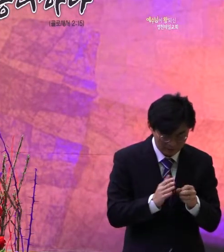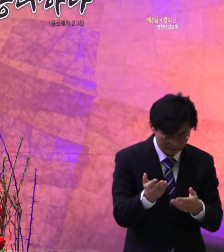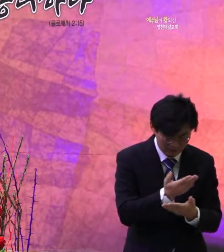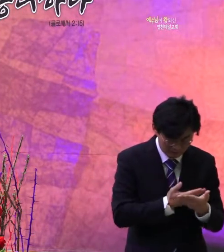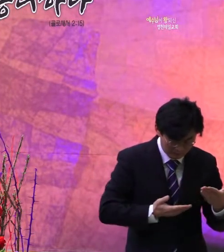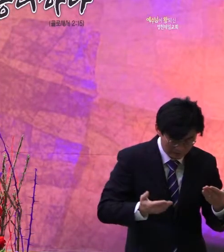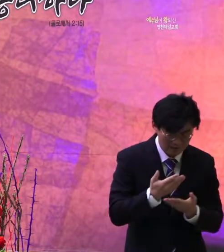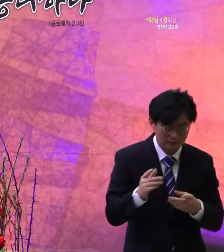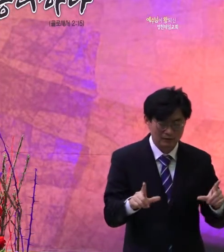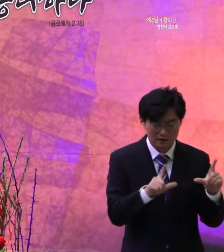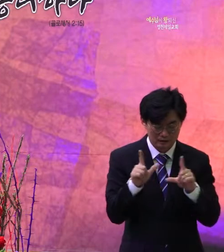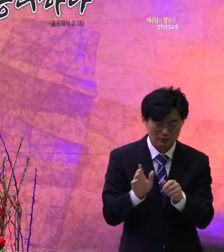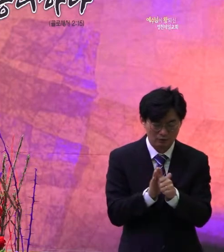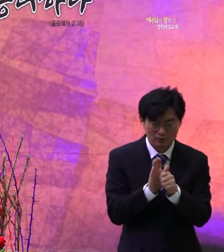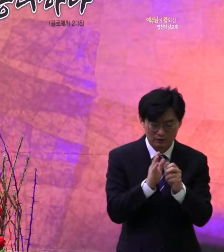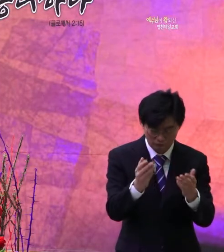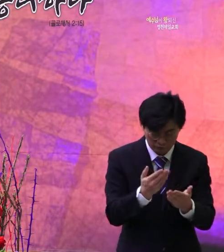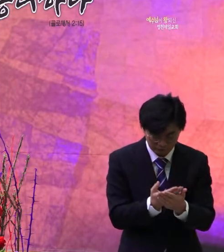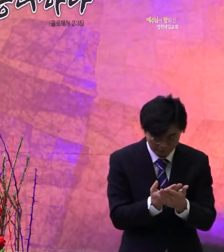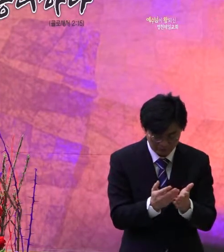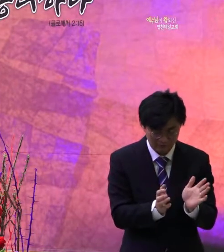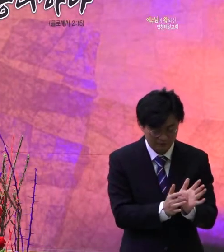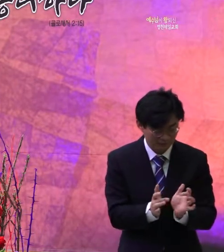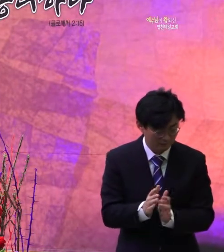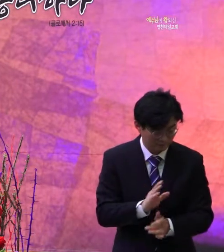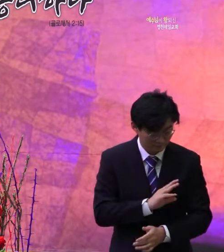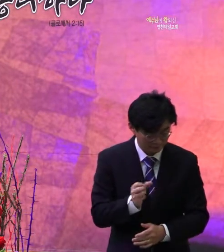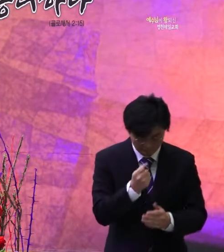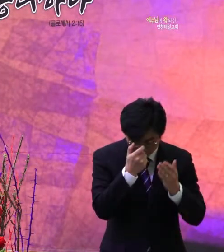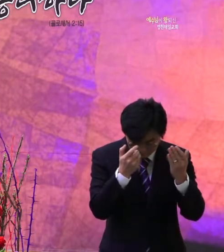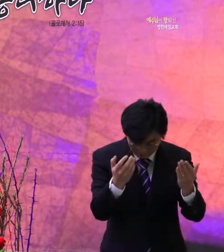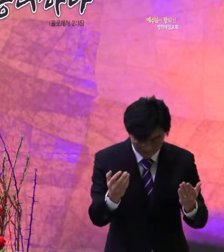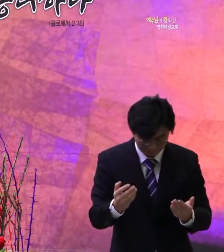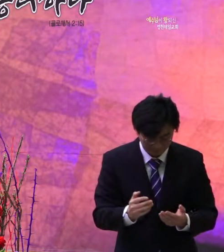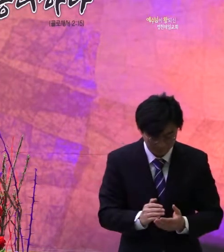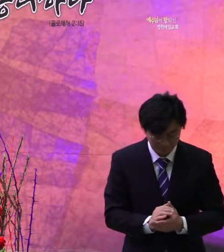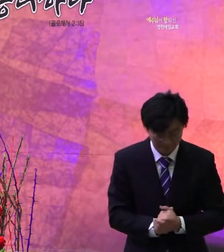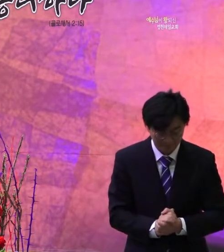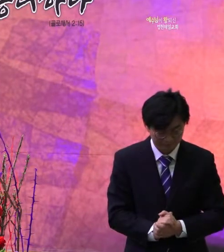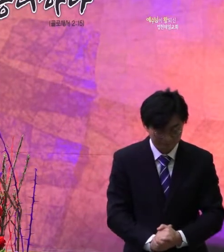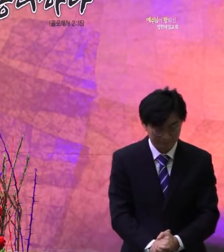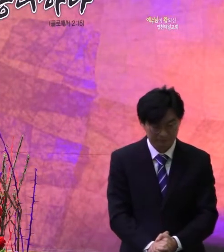소원하며 예수님의 이름으로 기도드립니다. 아멘.